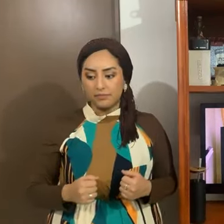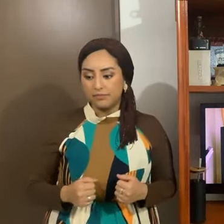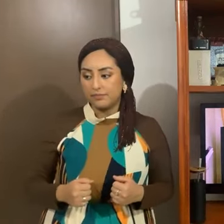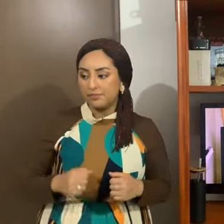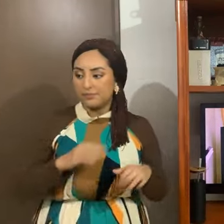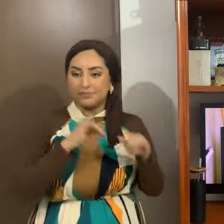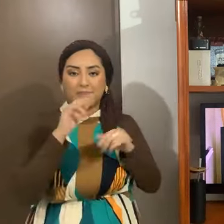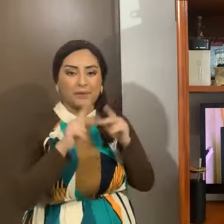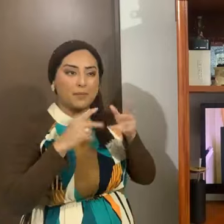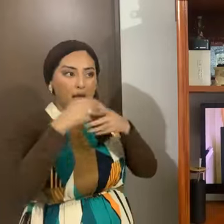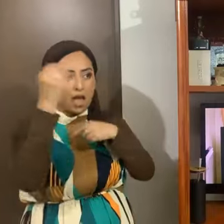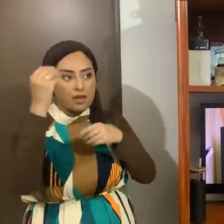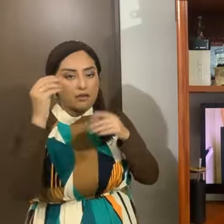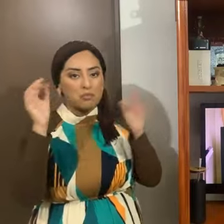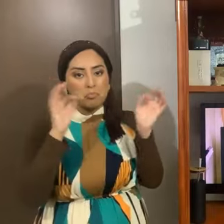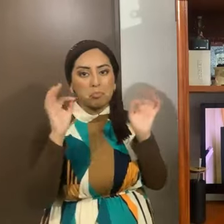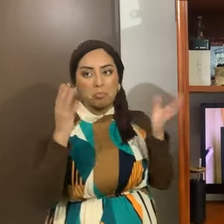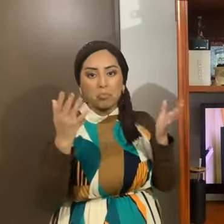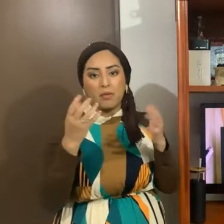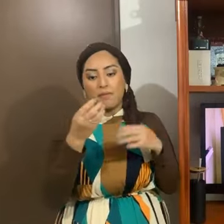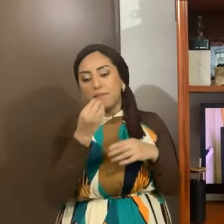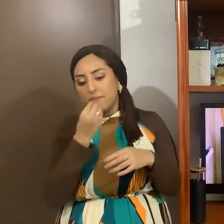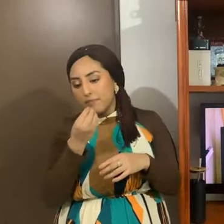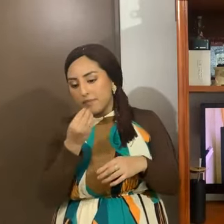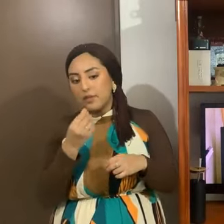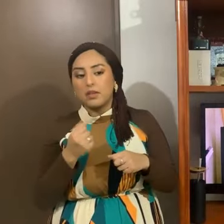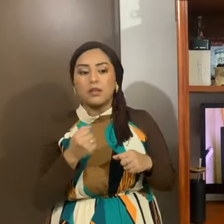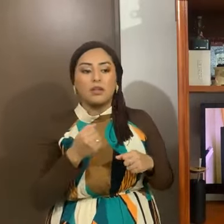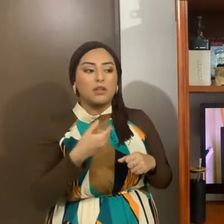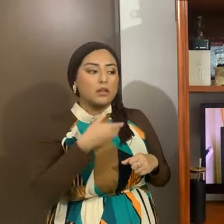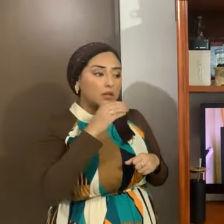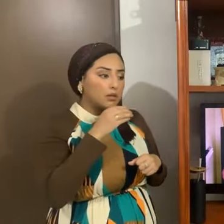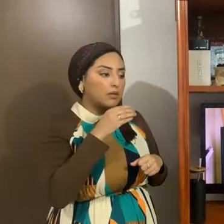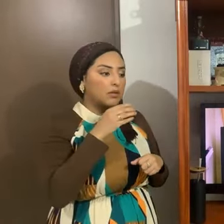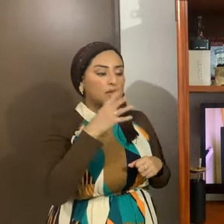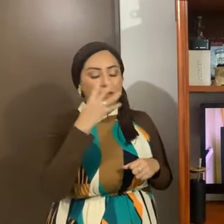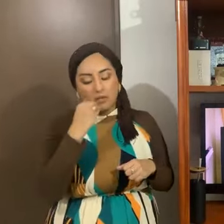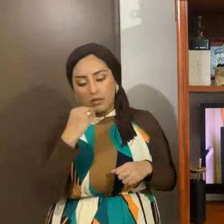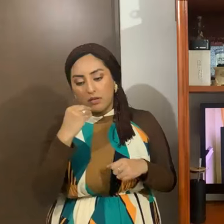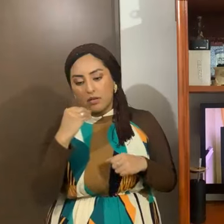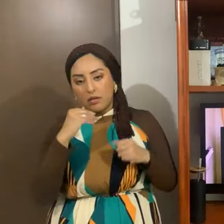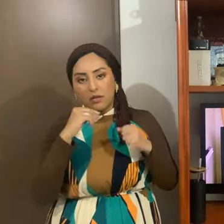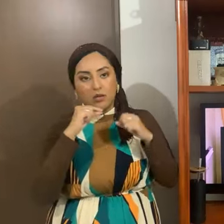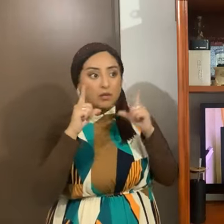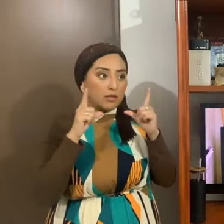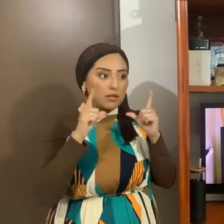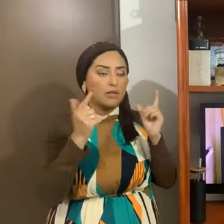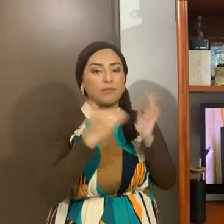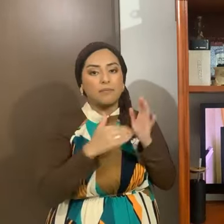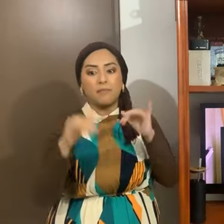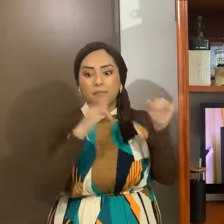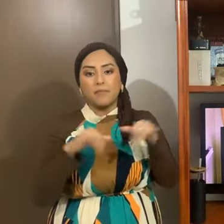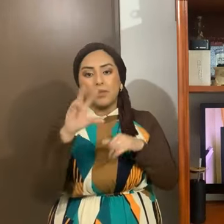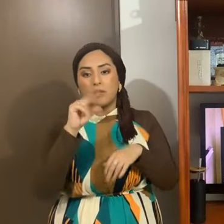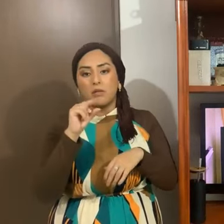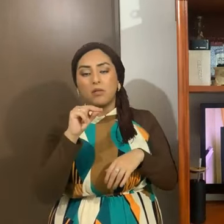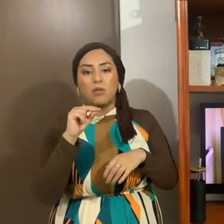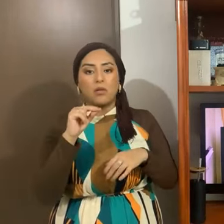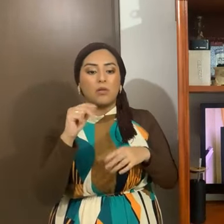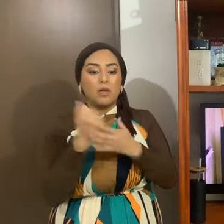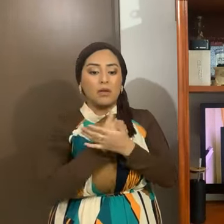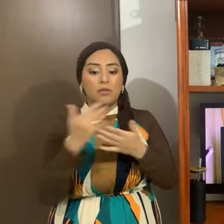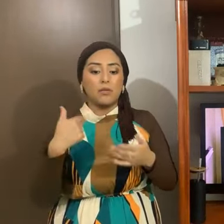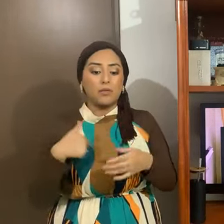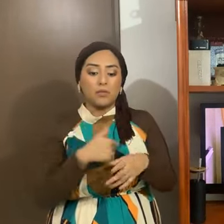como las personas, así nada más, comemos, bebemos, dormimos y al día siguiente. No, cada cosa